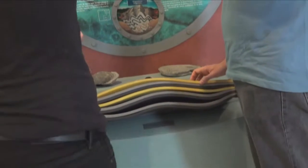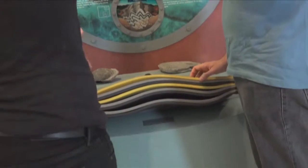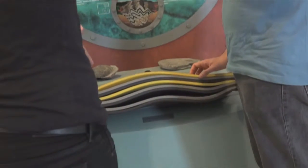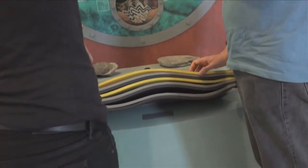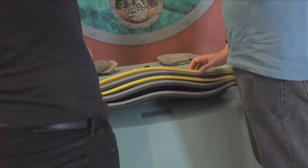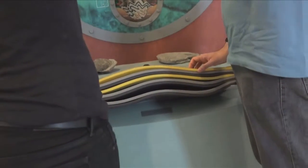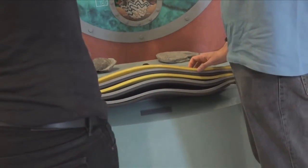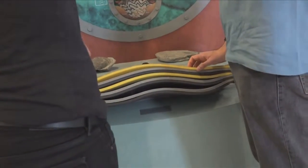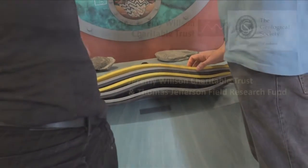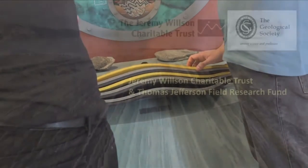experiencias.